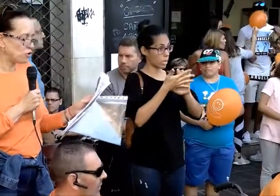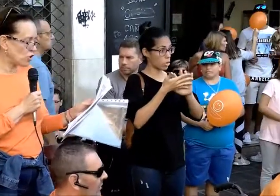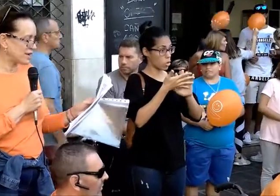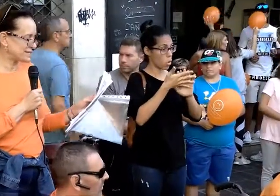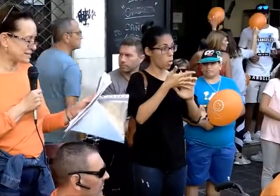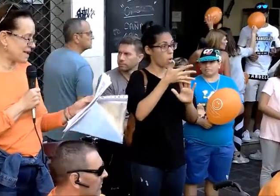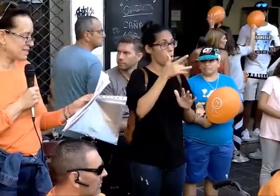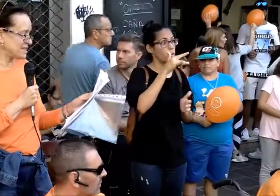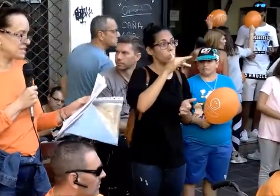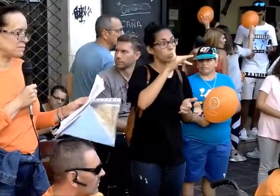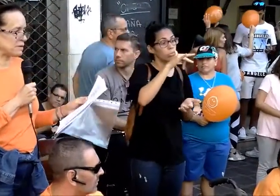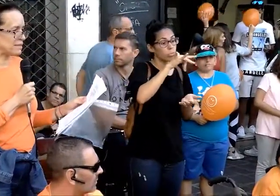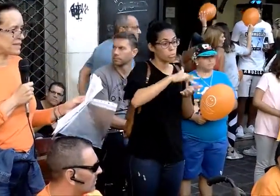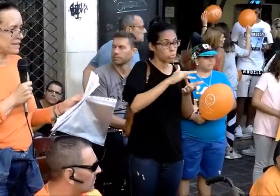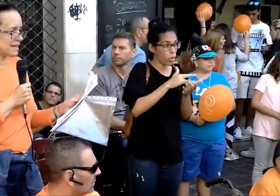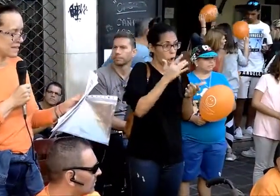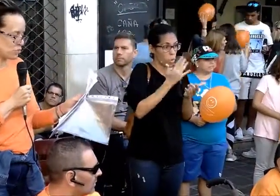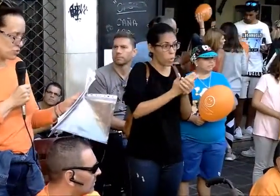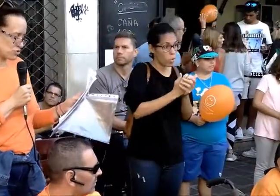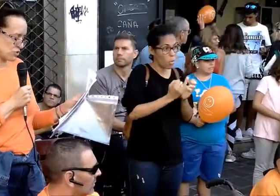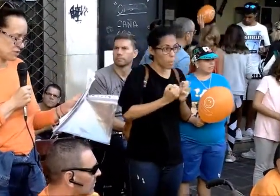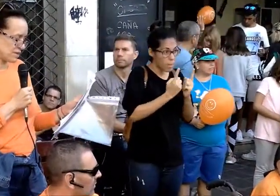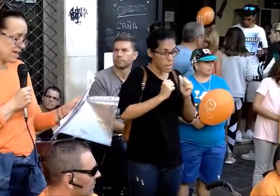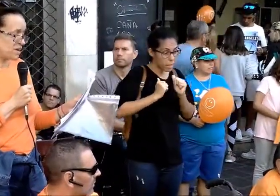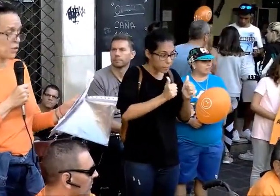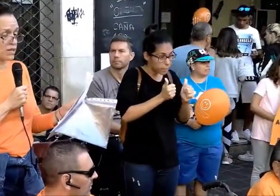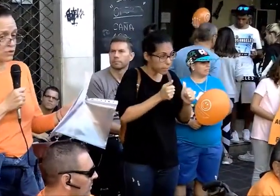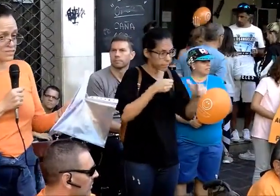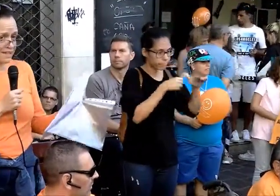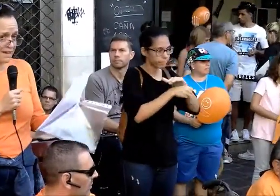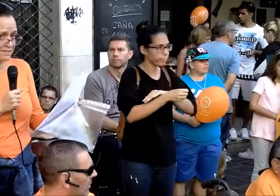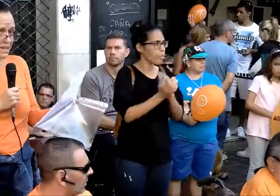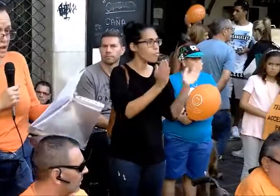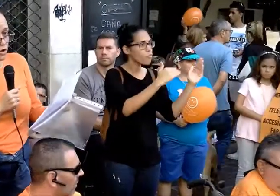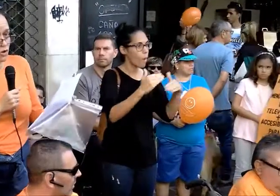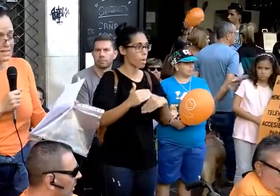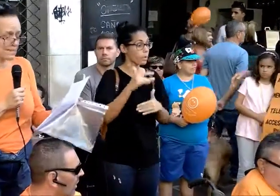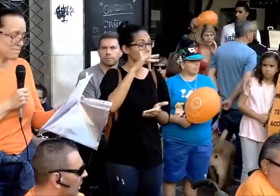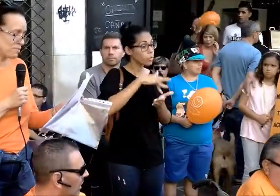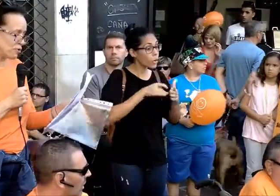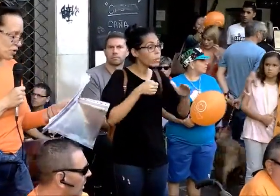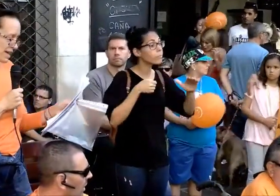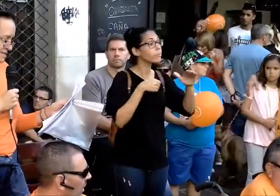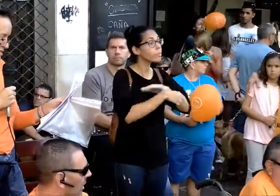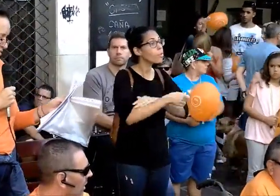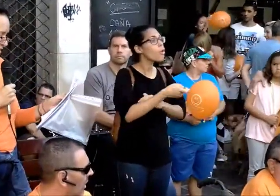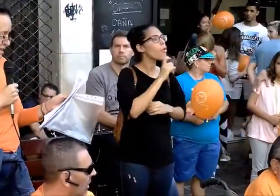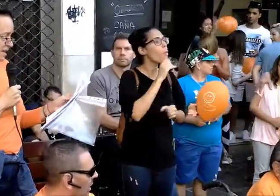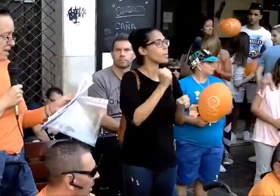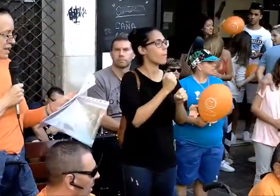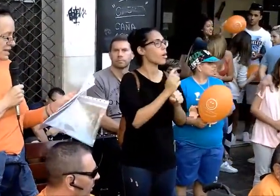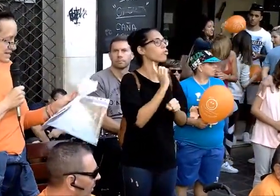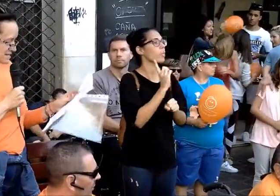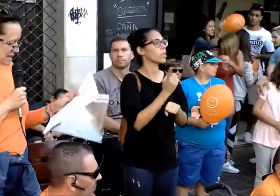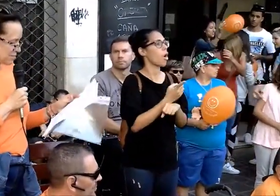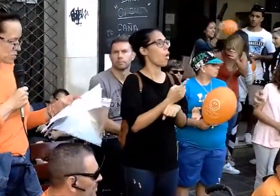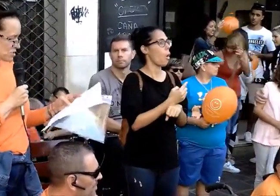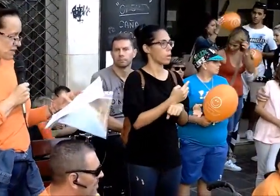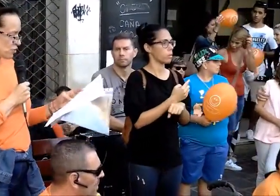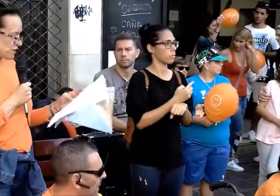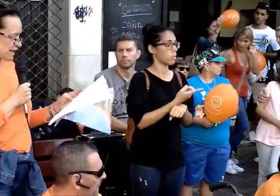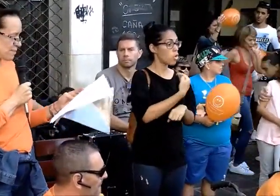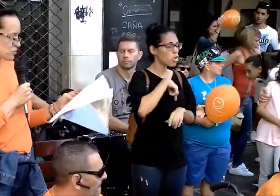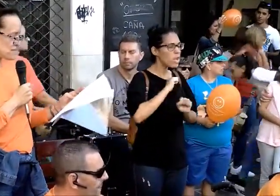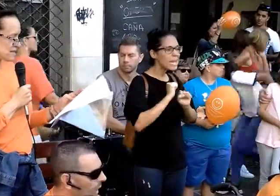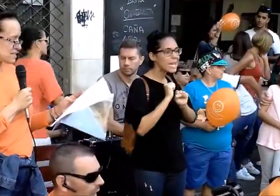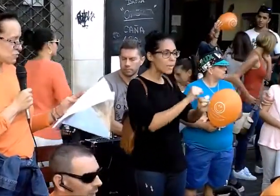no están desde el primer día de curso y cuando están, lo hacen por horas. Rechazamos